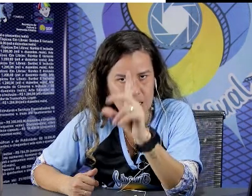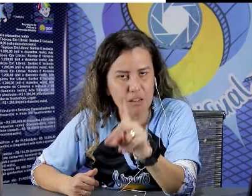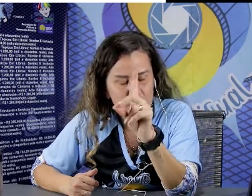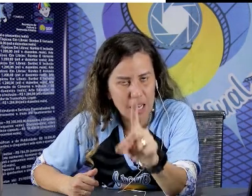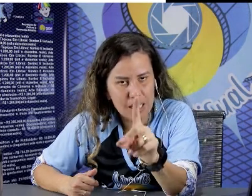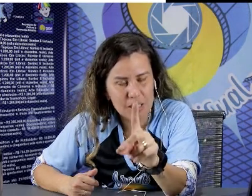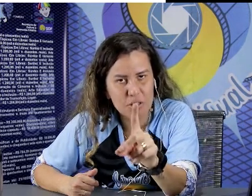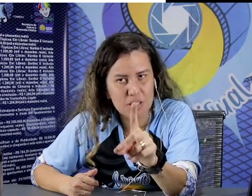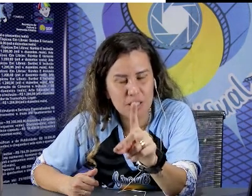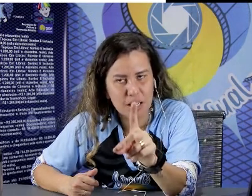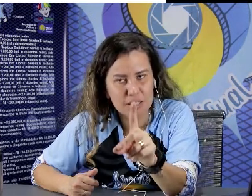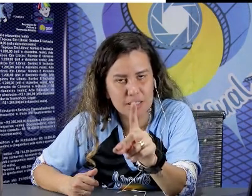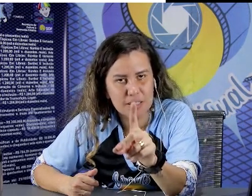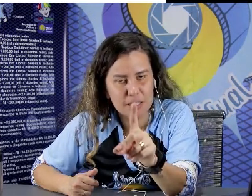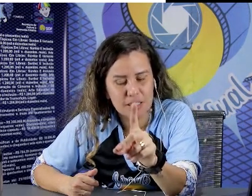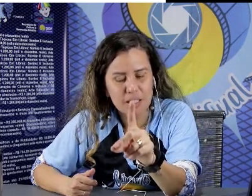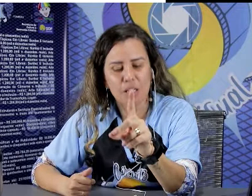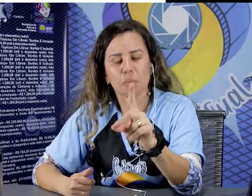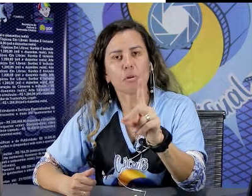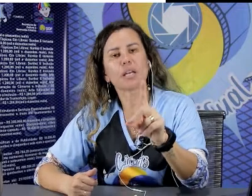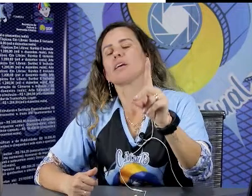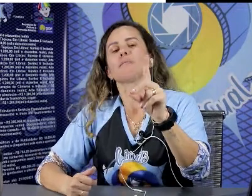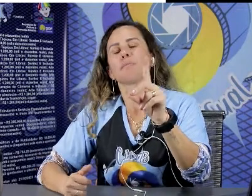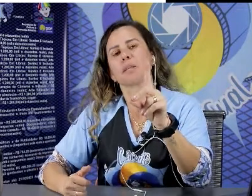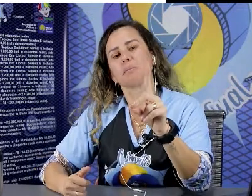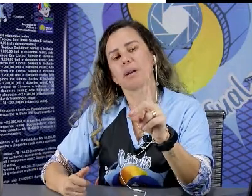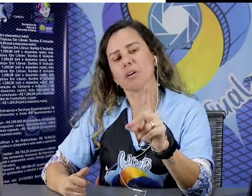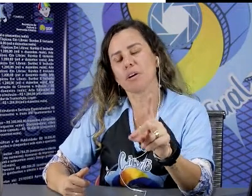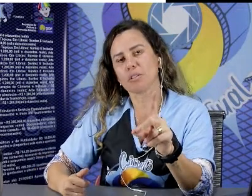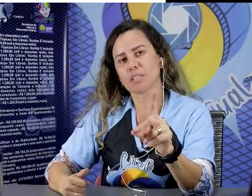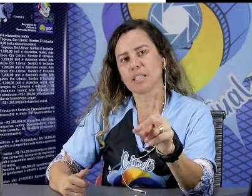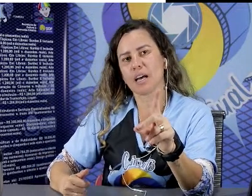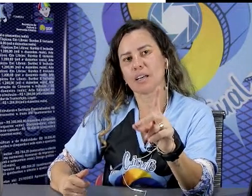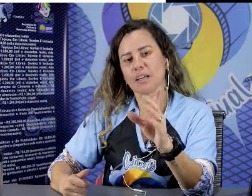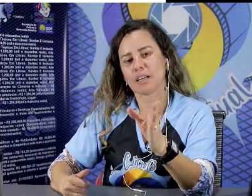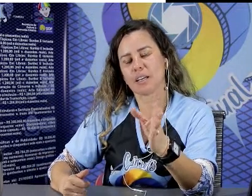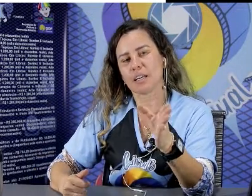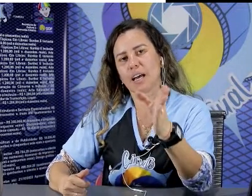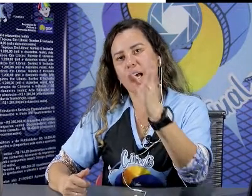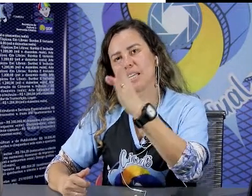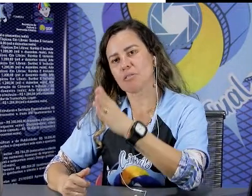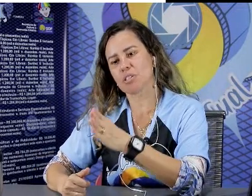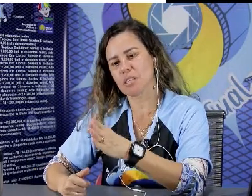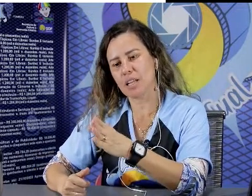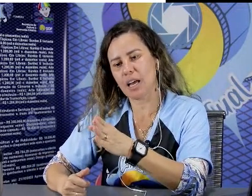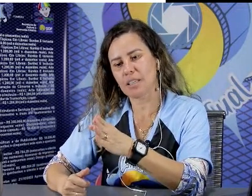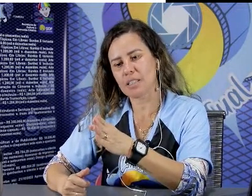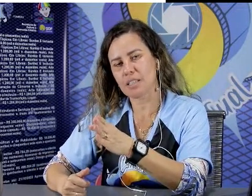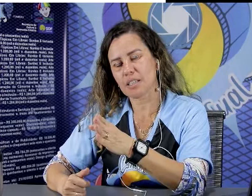Não a língua de sinais. Por quê? Para eu valorizar a língua de sinais, quem